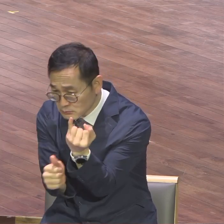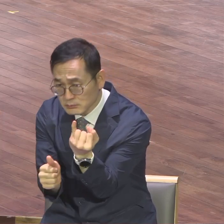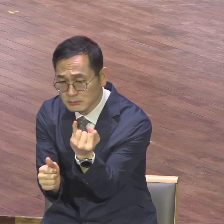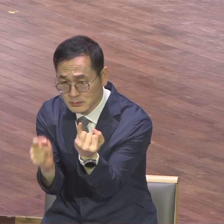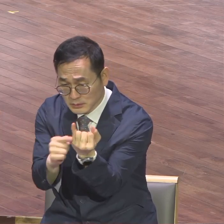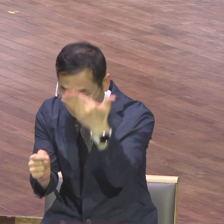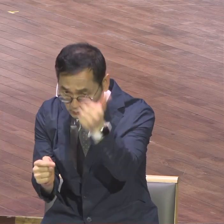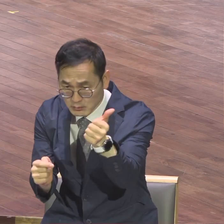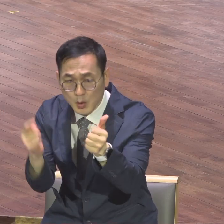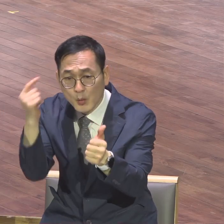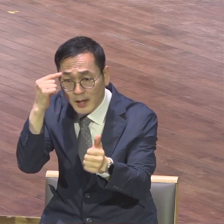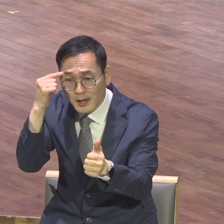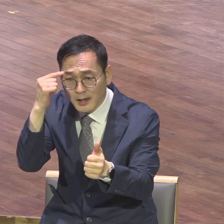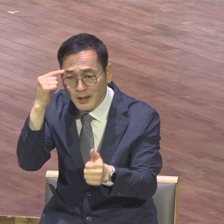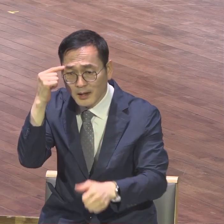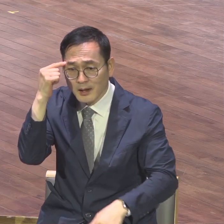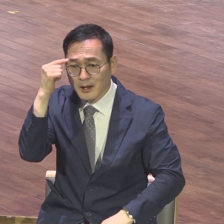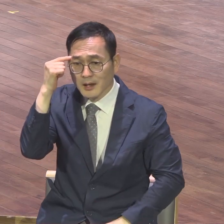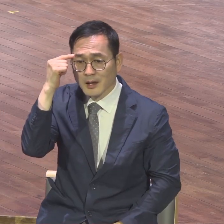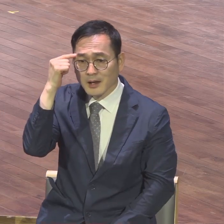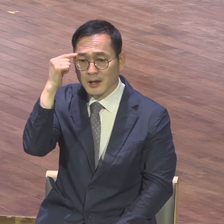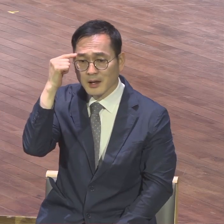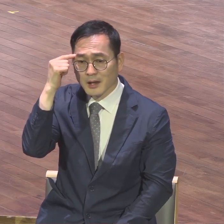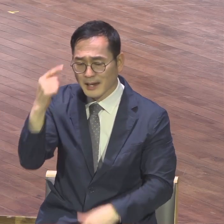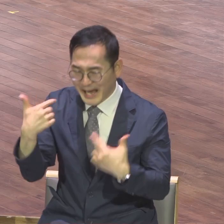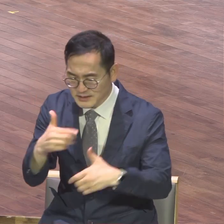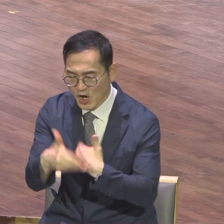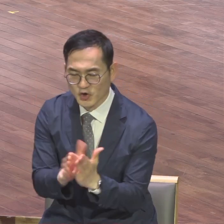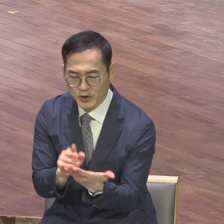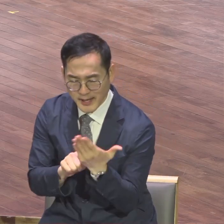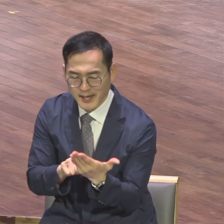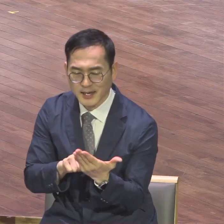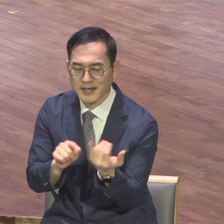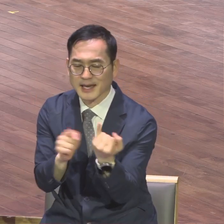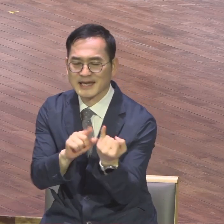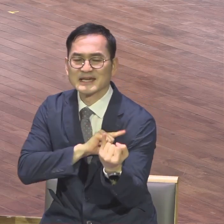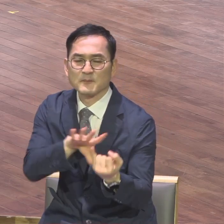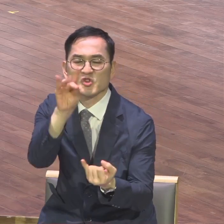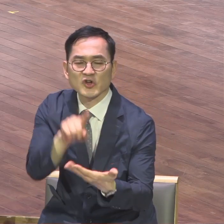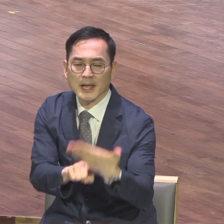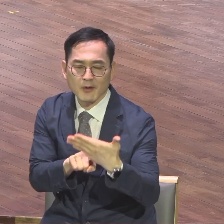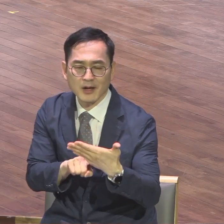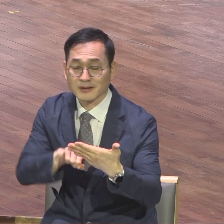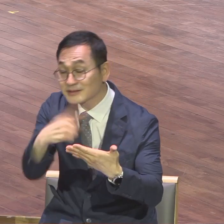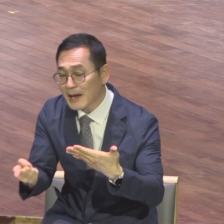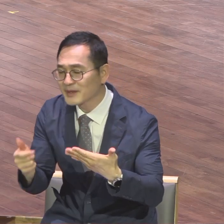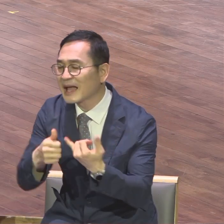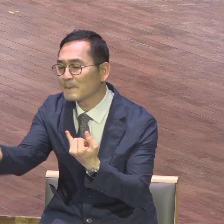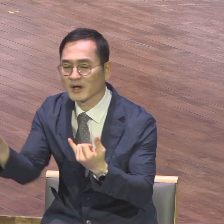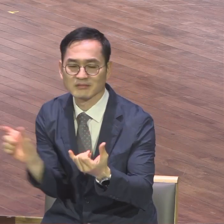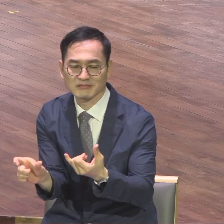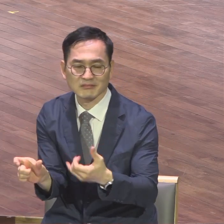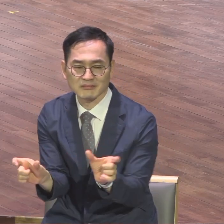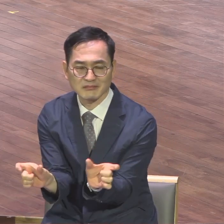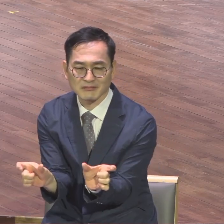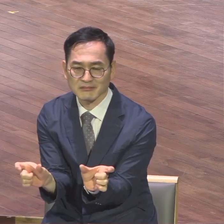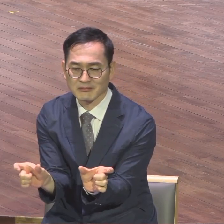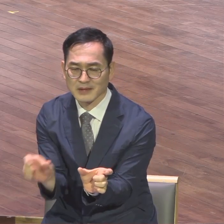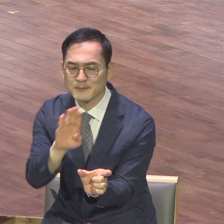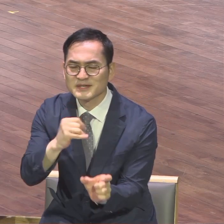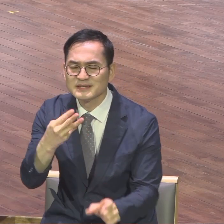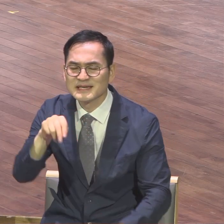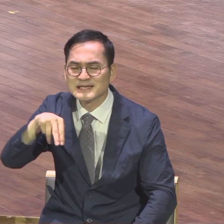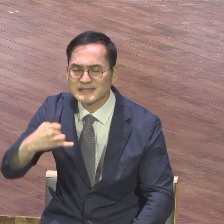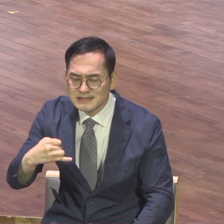아울라가 나오는데 매 나올 때마다 네 번은 브리스가가 먼저 나와요. 브리스가